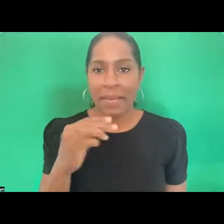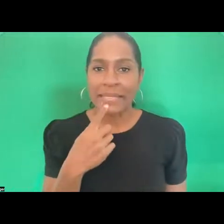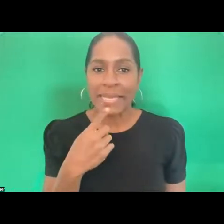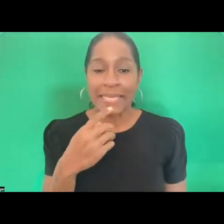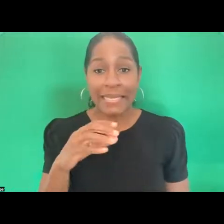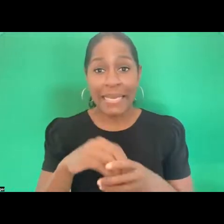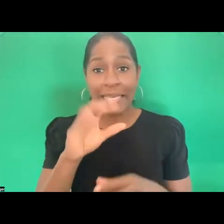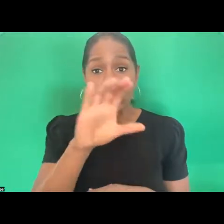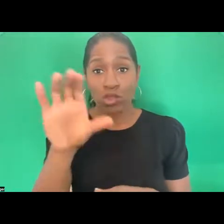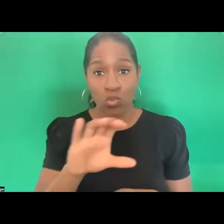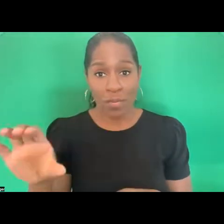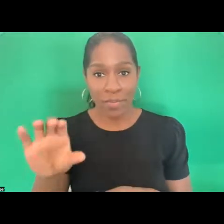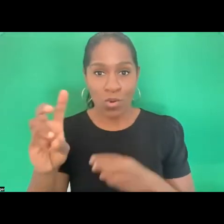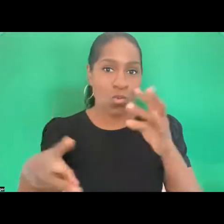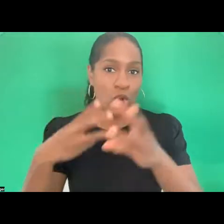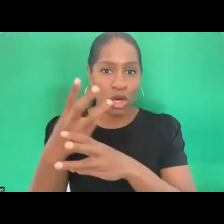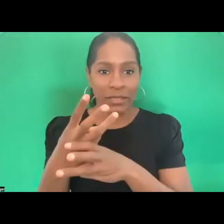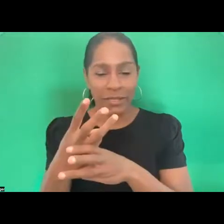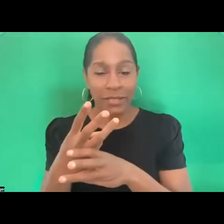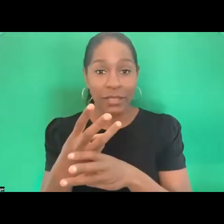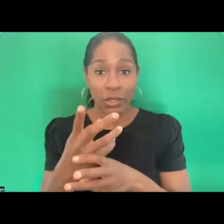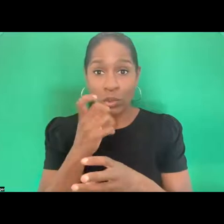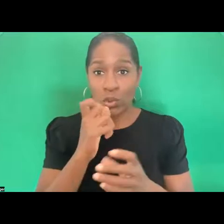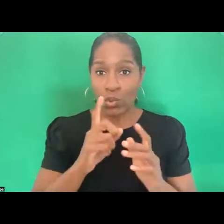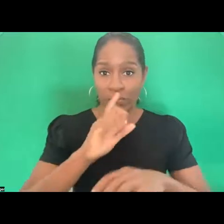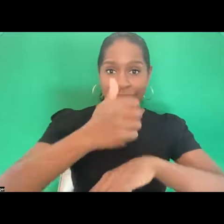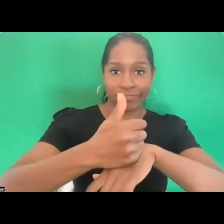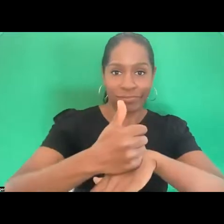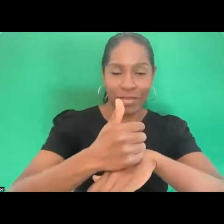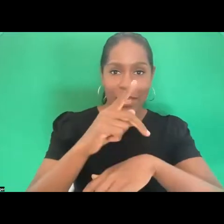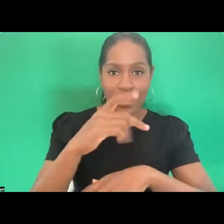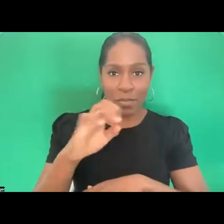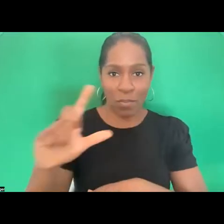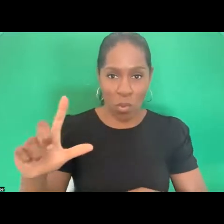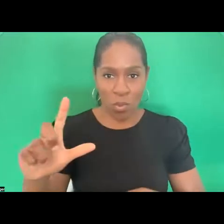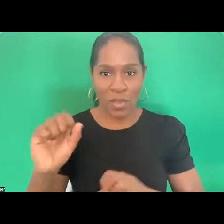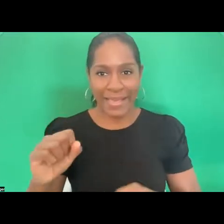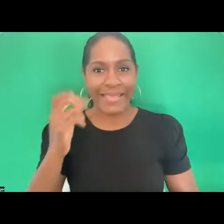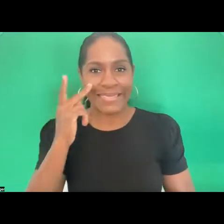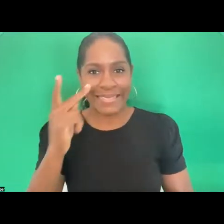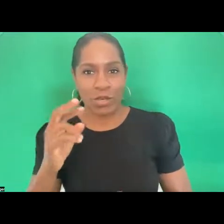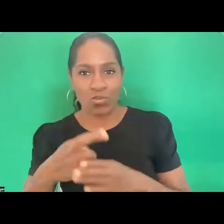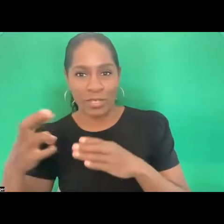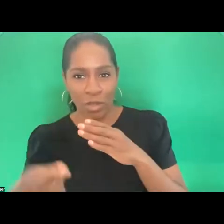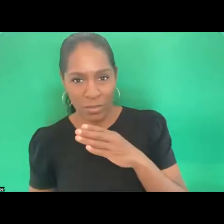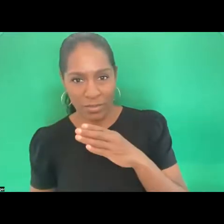leerlas creo que la persona que lanza la encuesta es la que